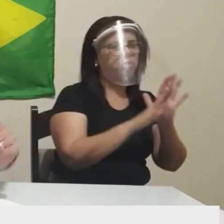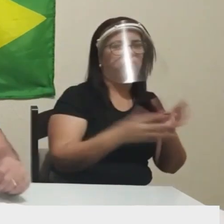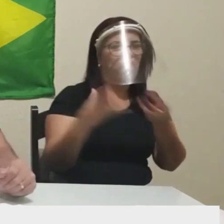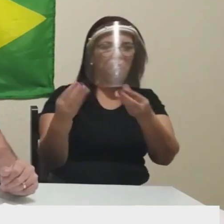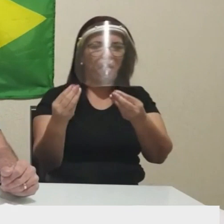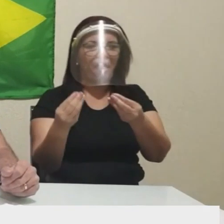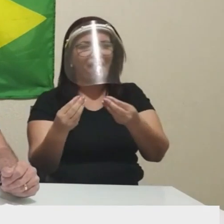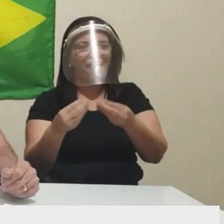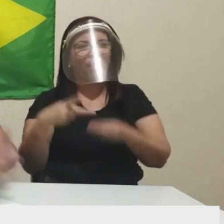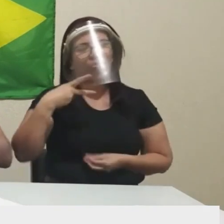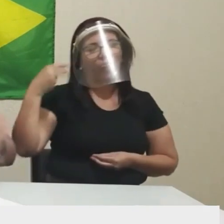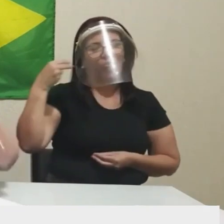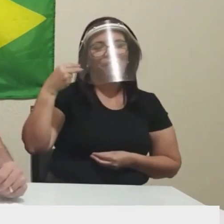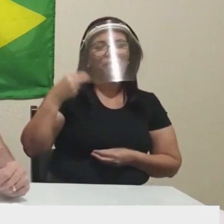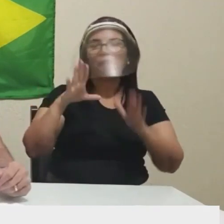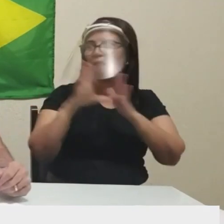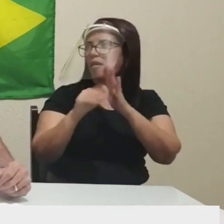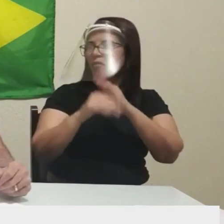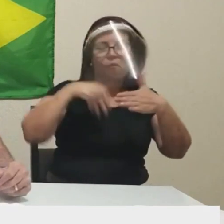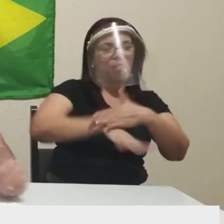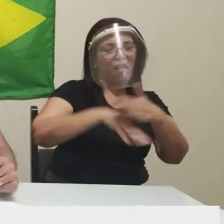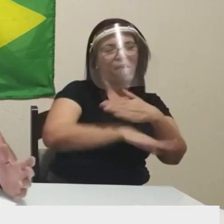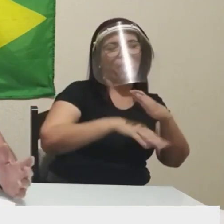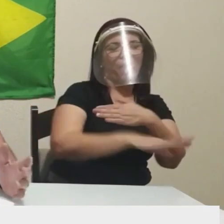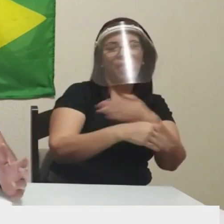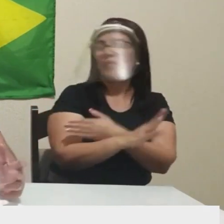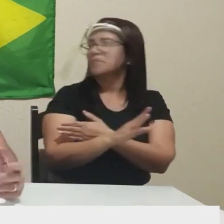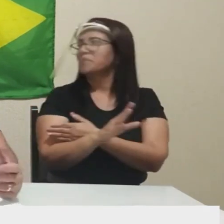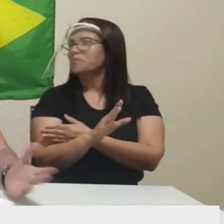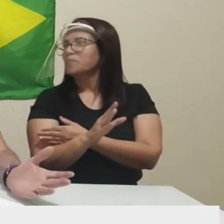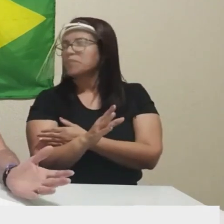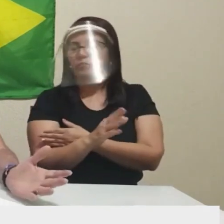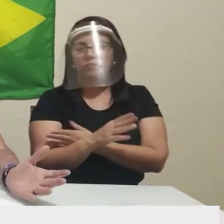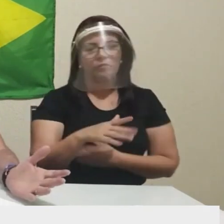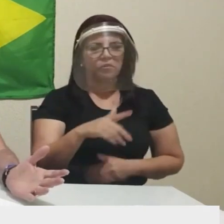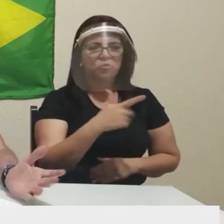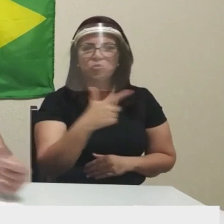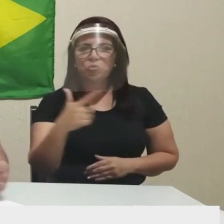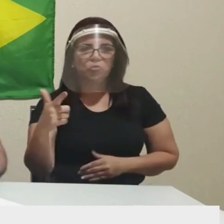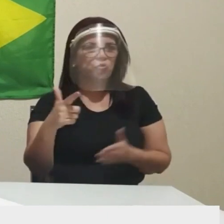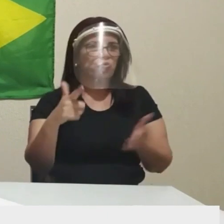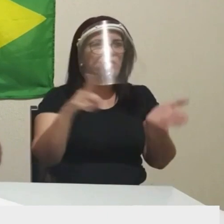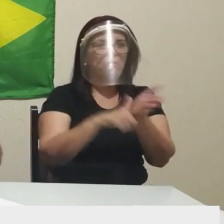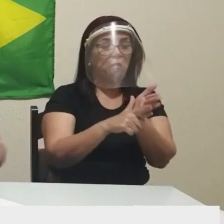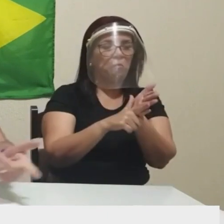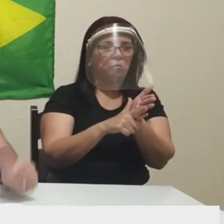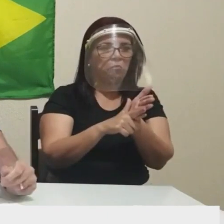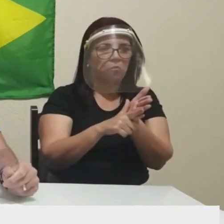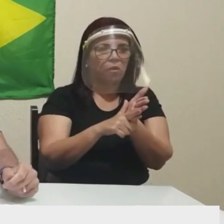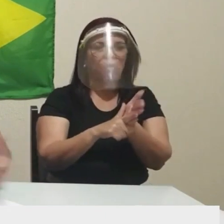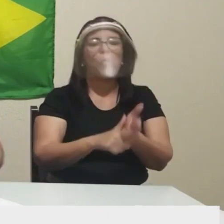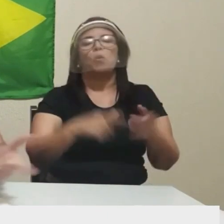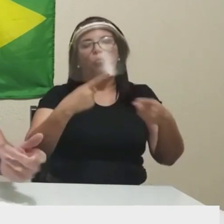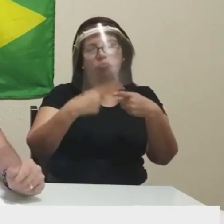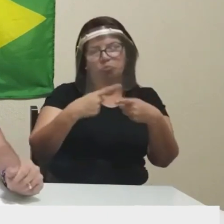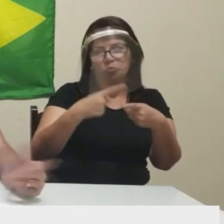caber mais dinheiro na cueca, né, do que a nota de 100 ou 50, lavar dinheiro. que não tinha papel, pessoal. Por isso o pagamento por cartão,